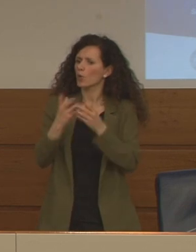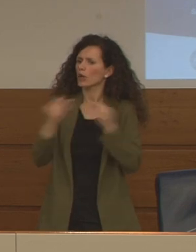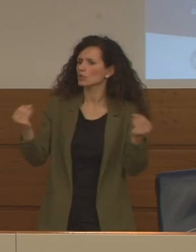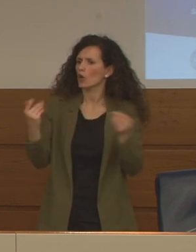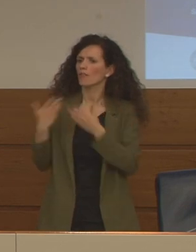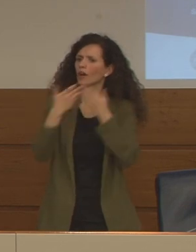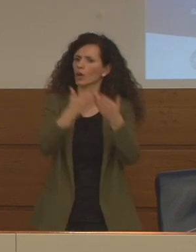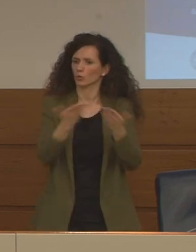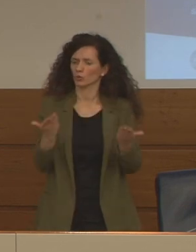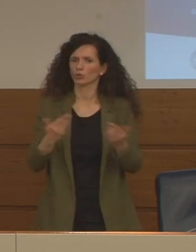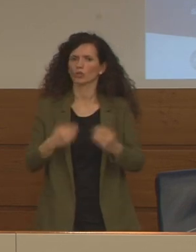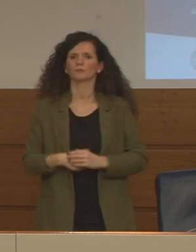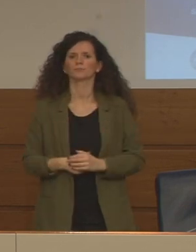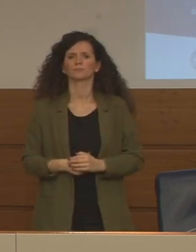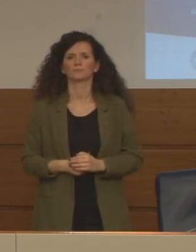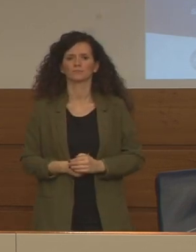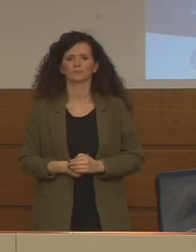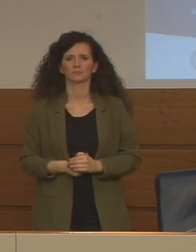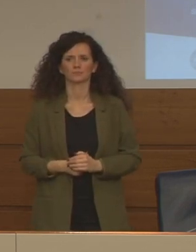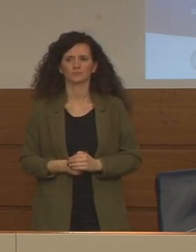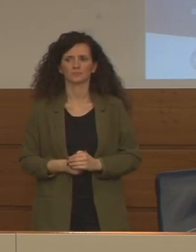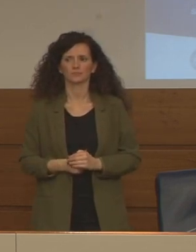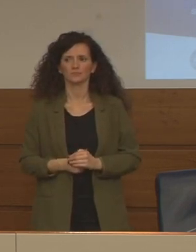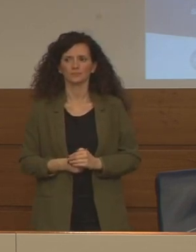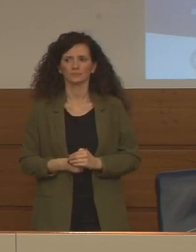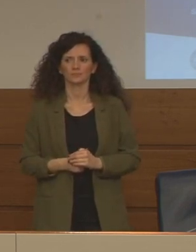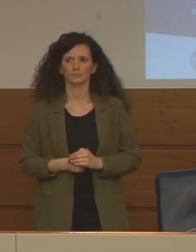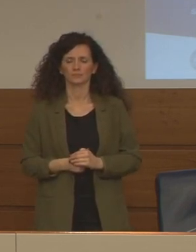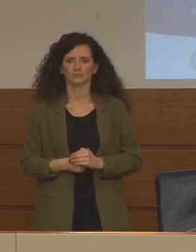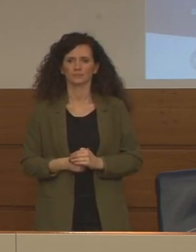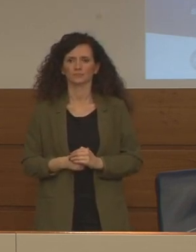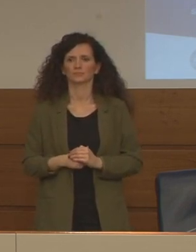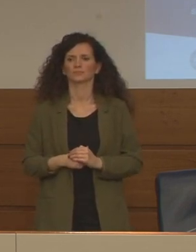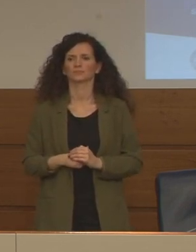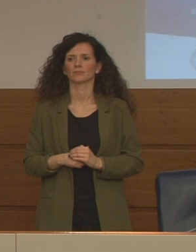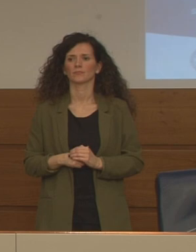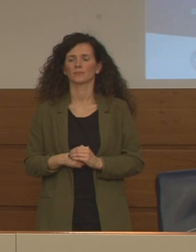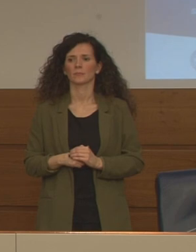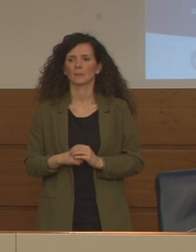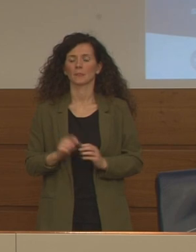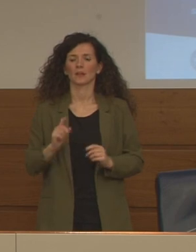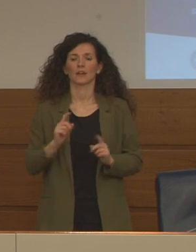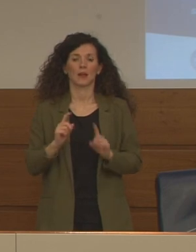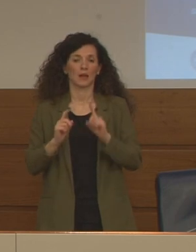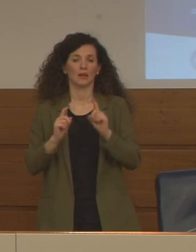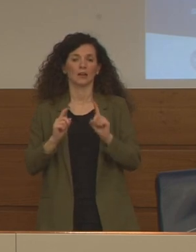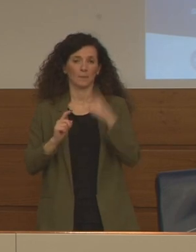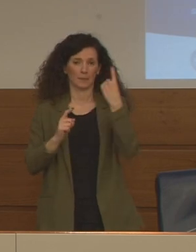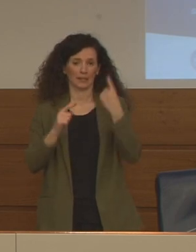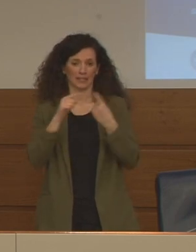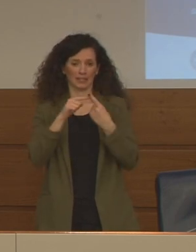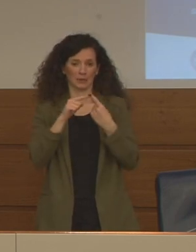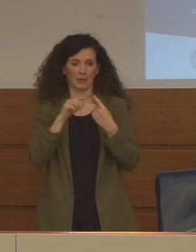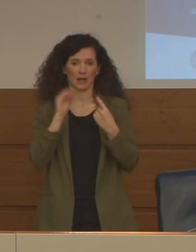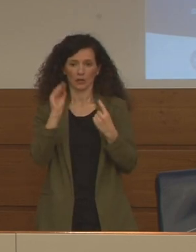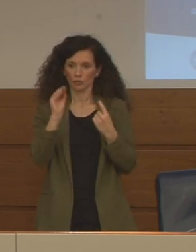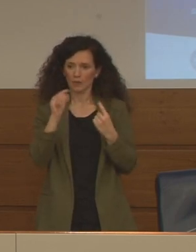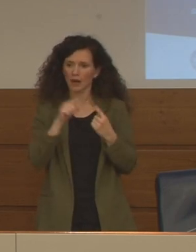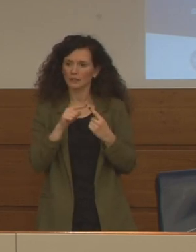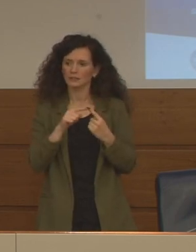appello noi partiamo dalla prima domanda la prima domanda era quella